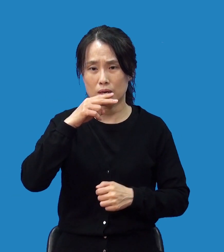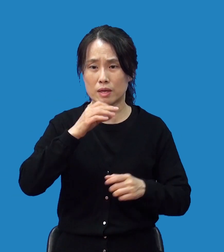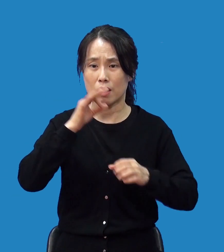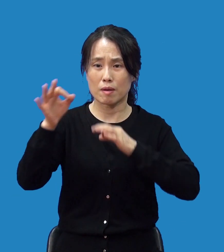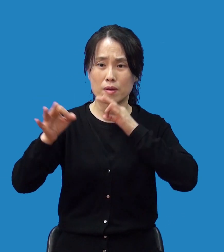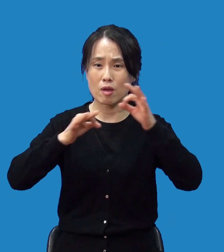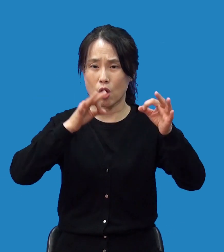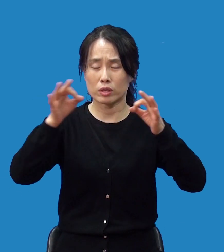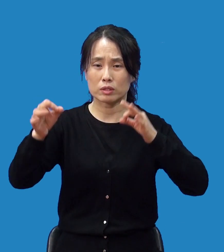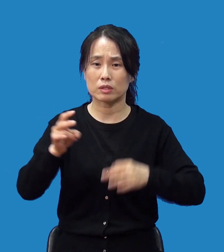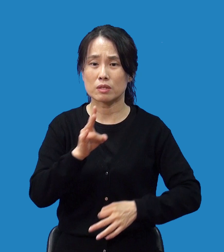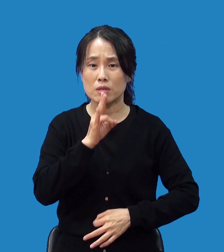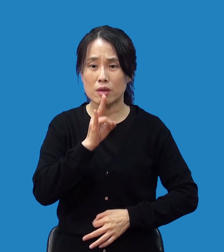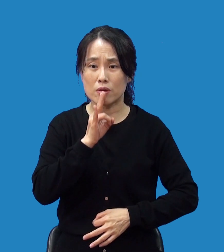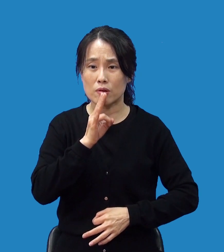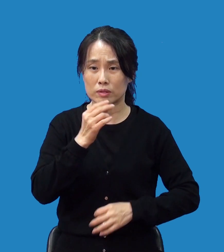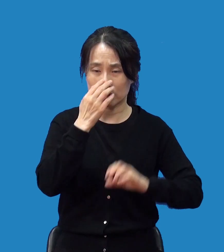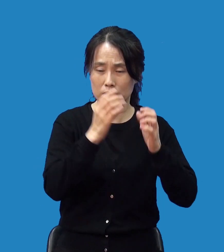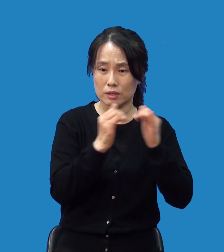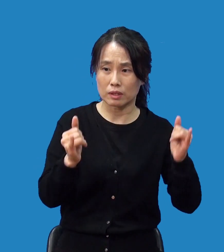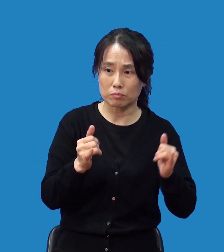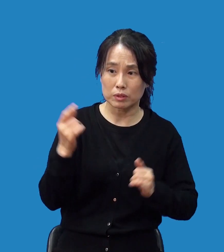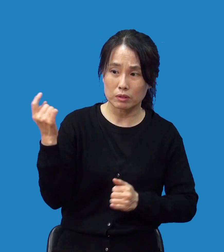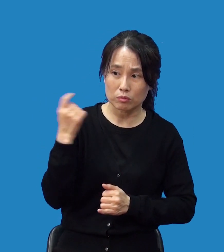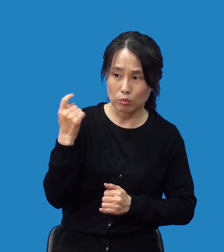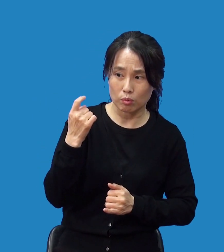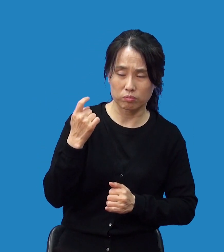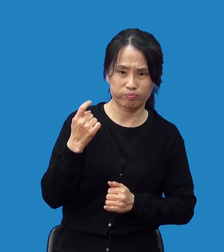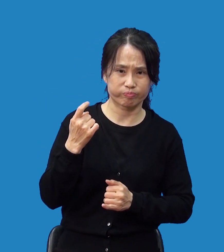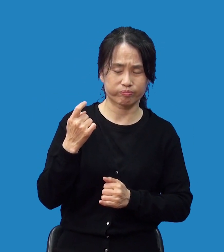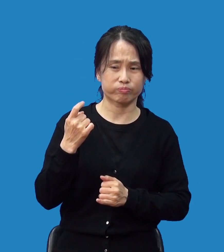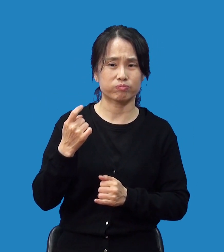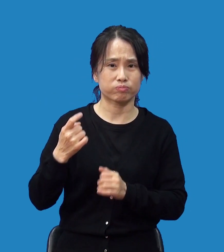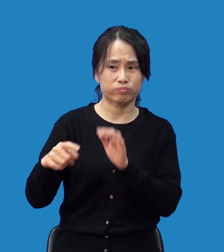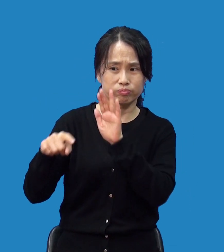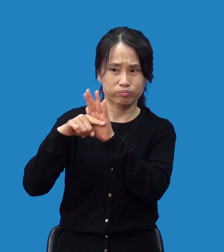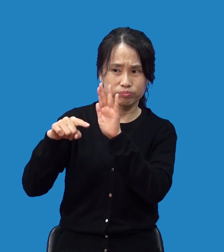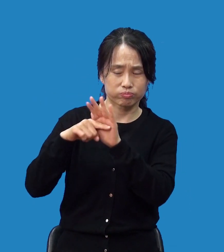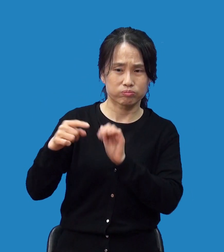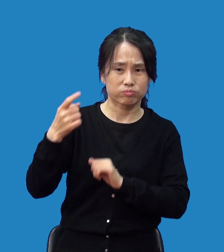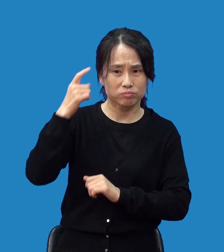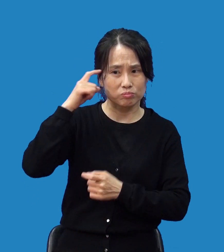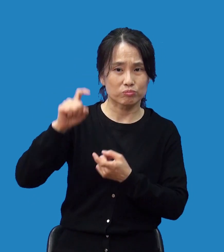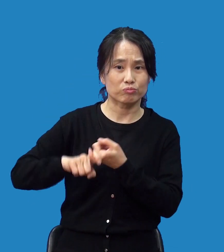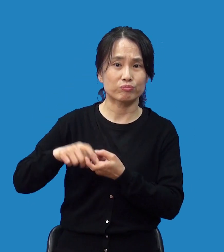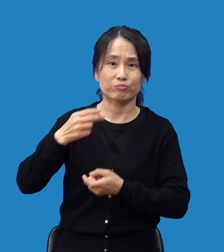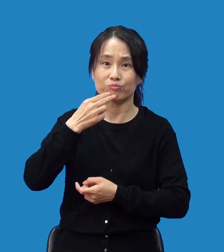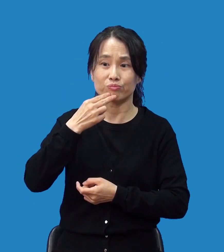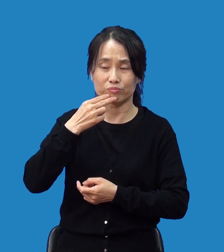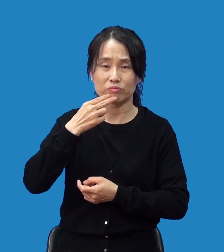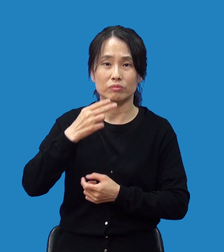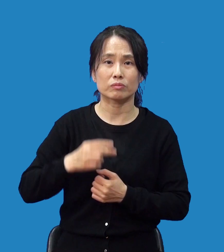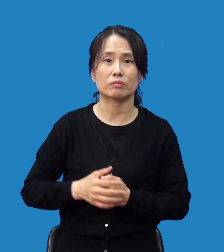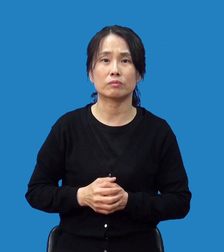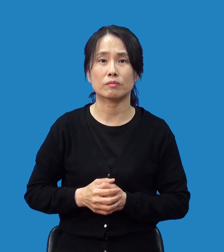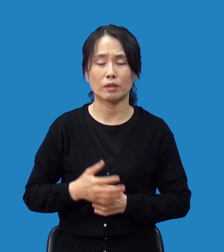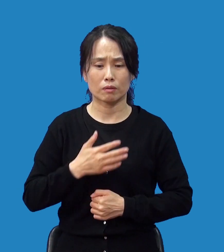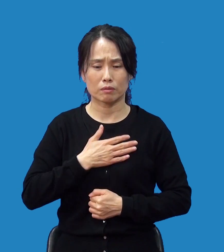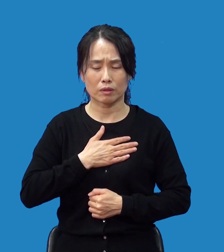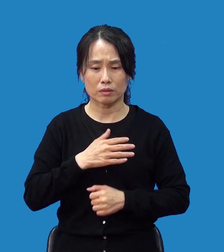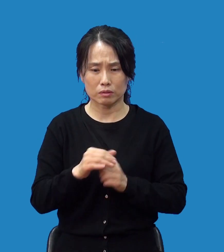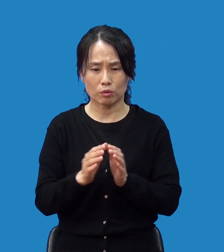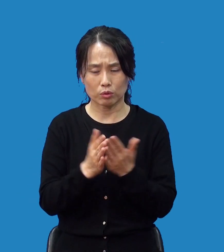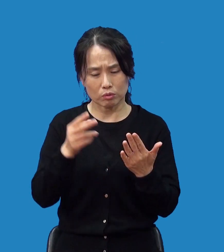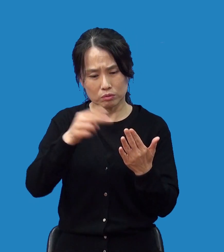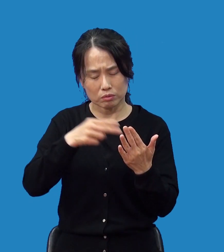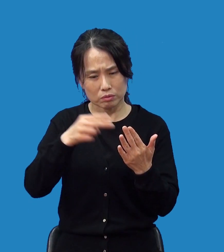철저히 부정했습니다. 저는 40장을 묵상하면서 하나님의